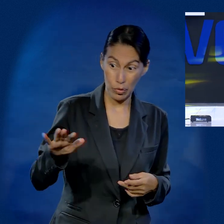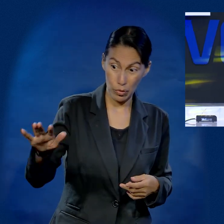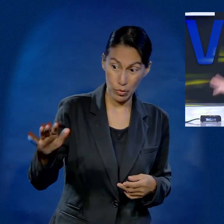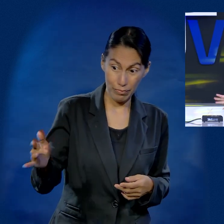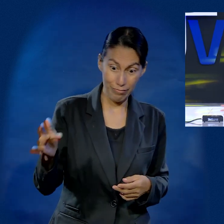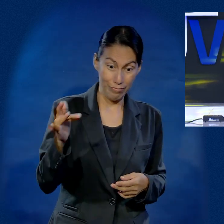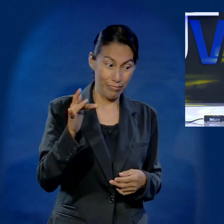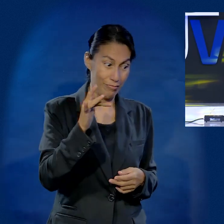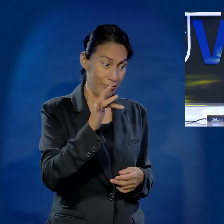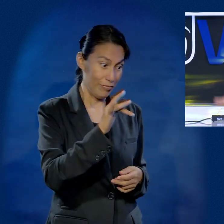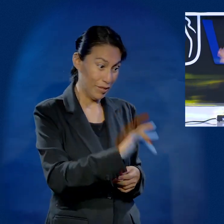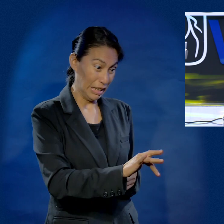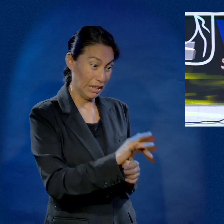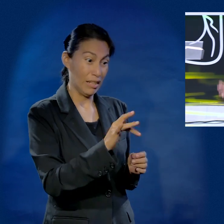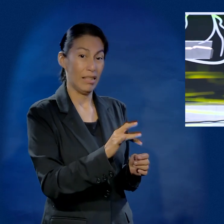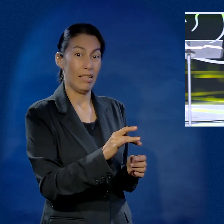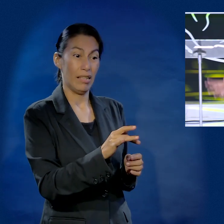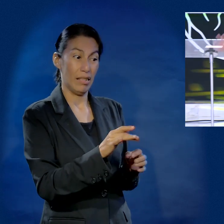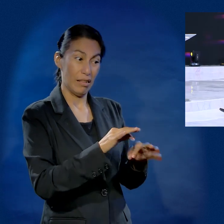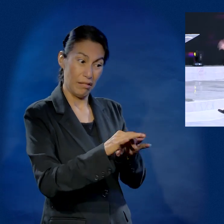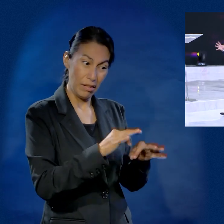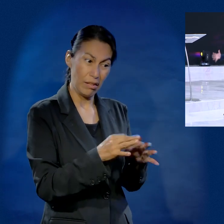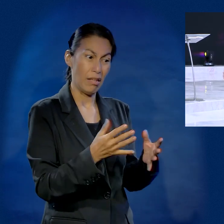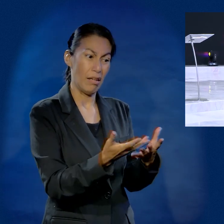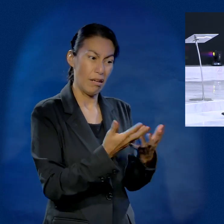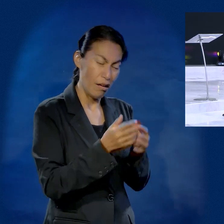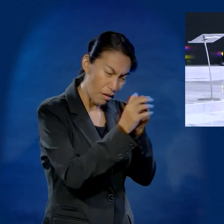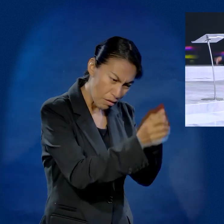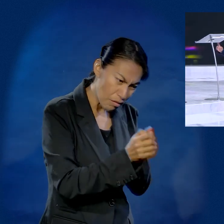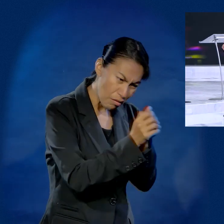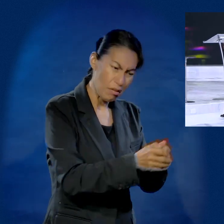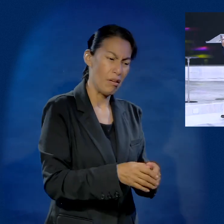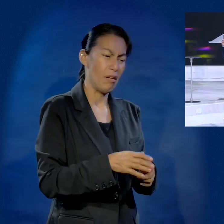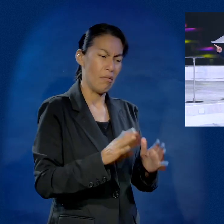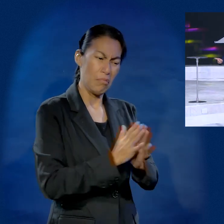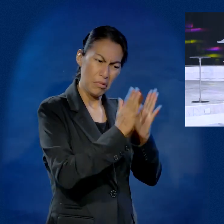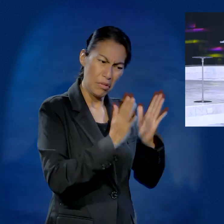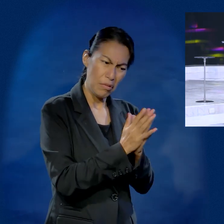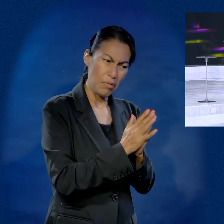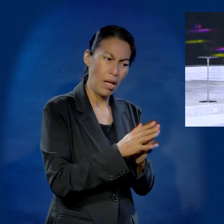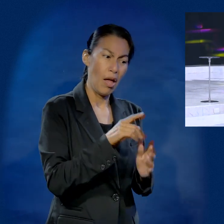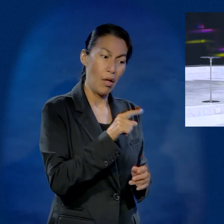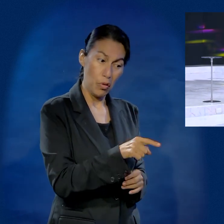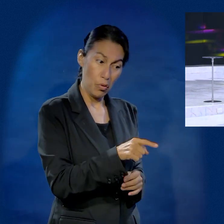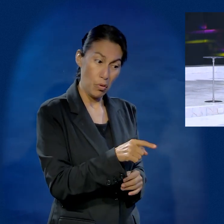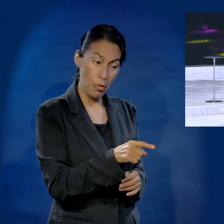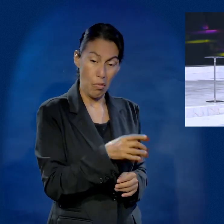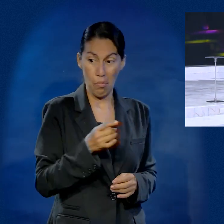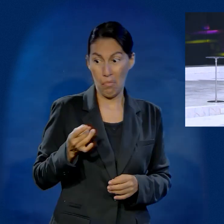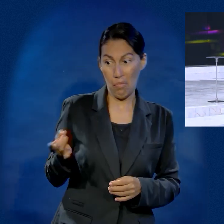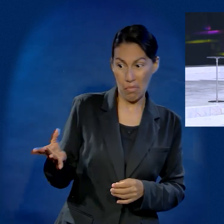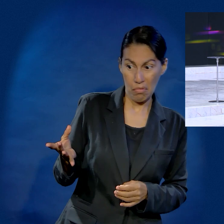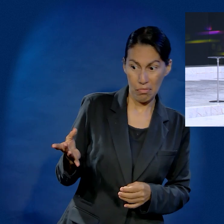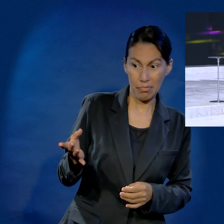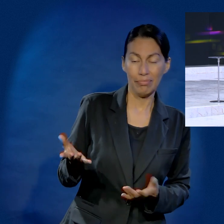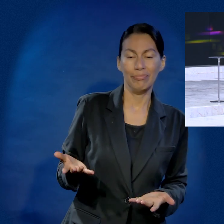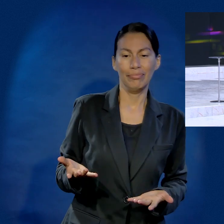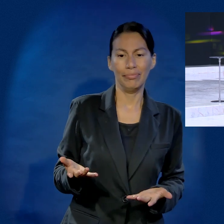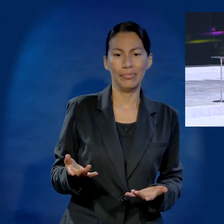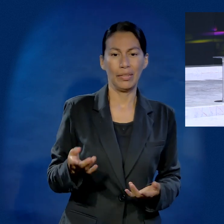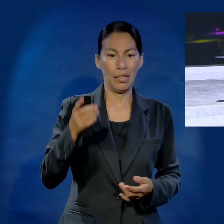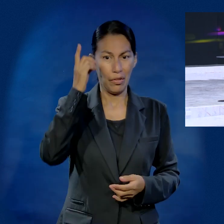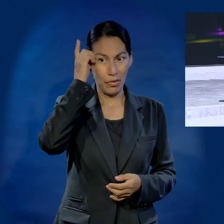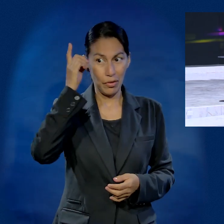está ahí abajo toque estos lugares y esté adorando y esté participando, entonces tú vas a ver que no vas a necesitar que nadie lo